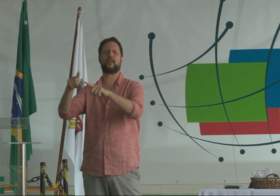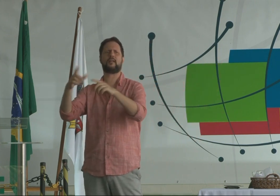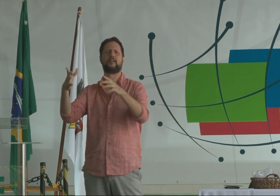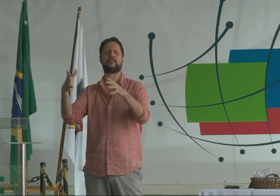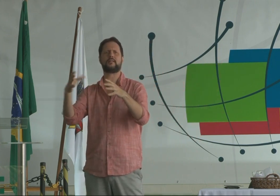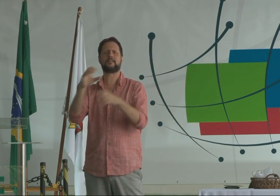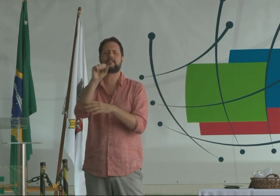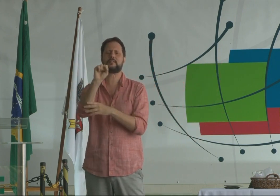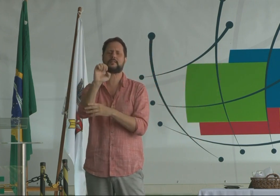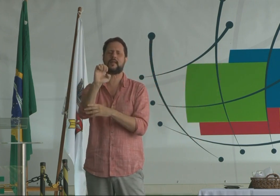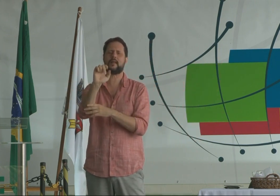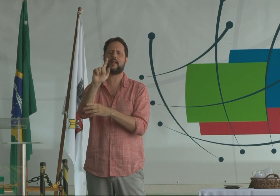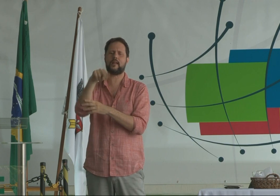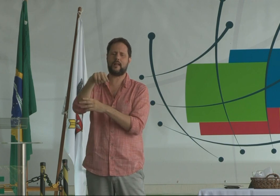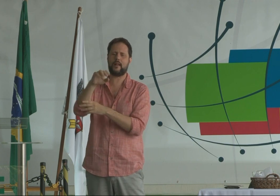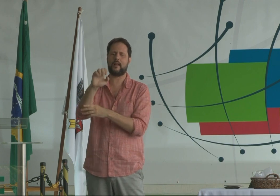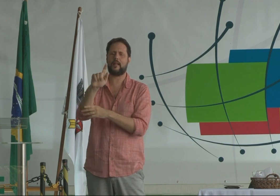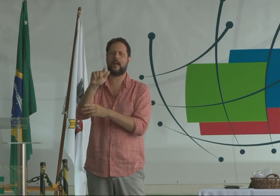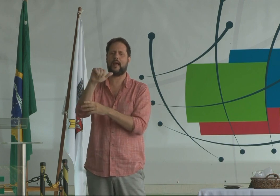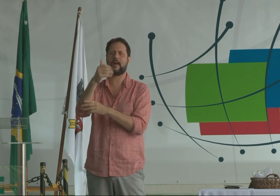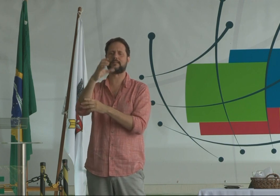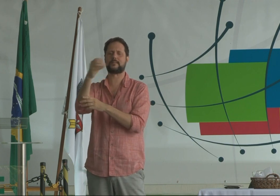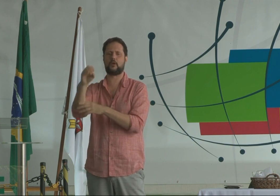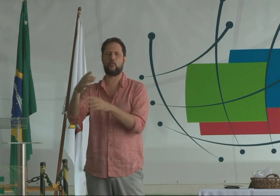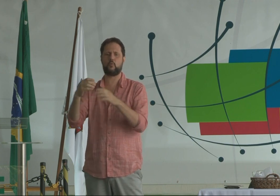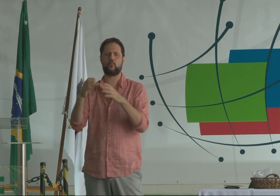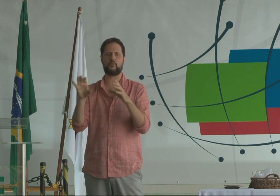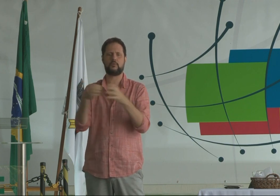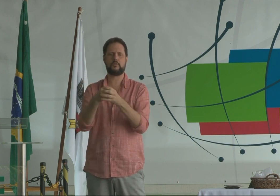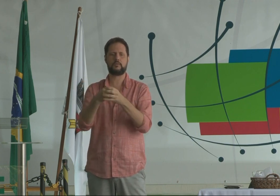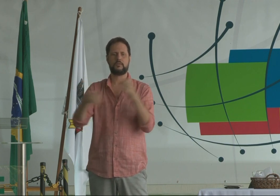especial, segregação.